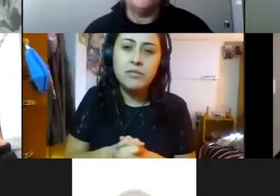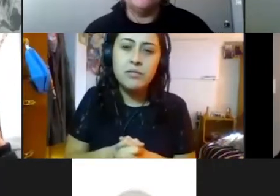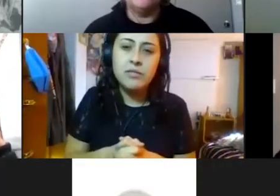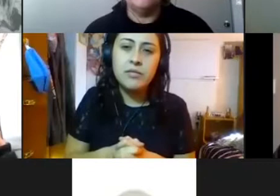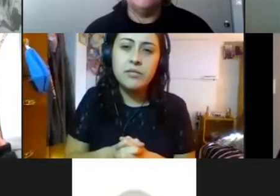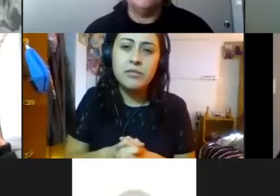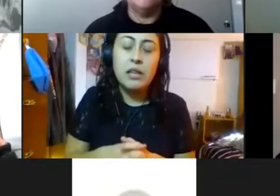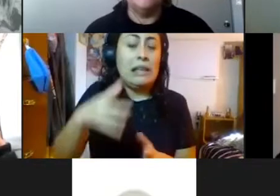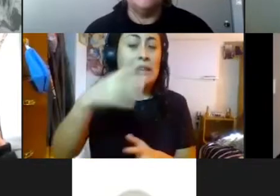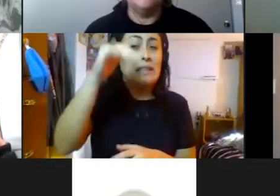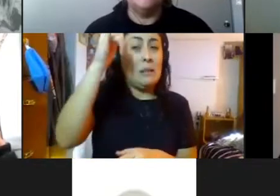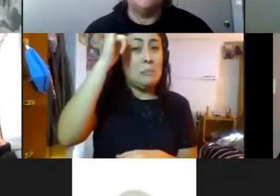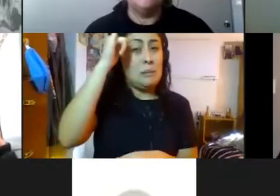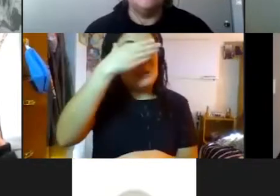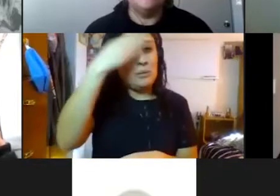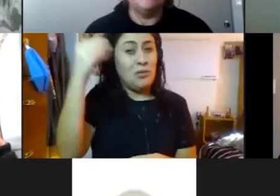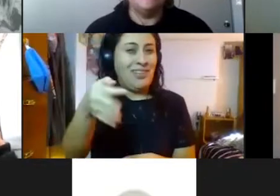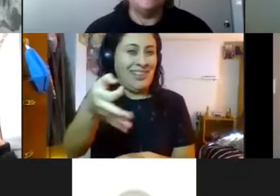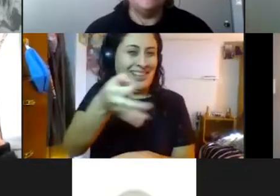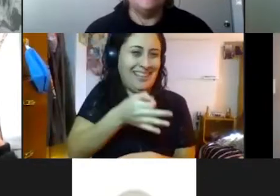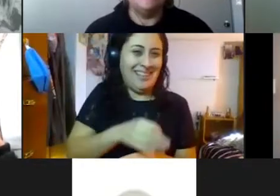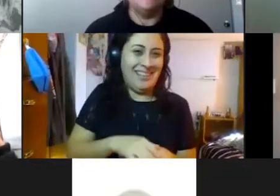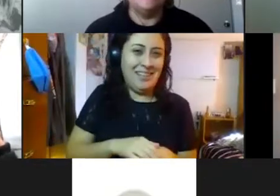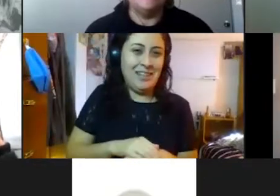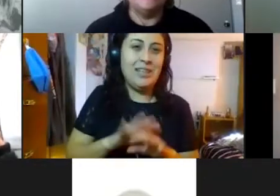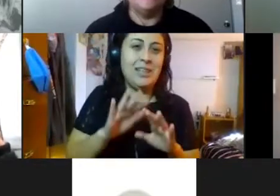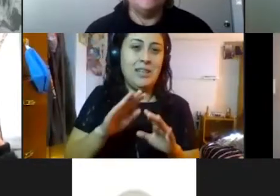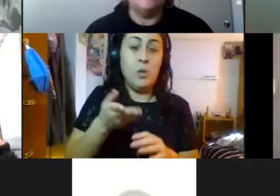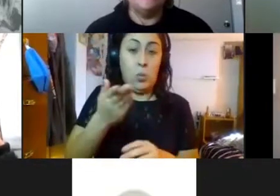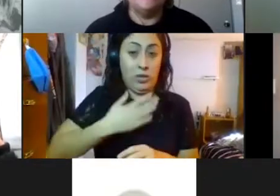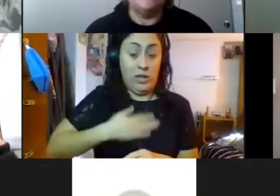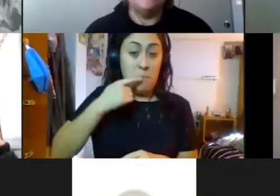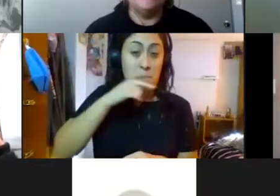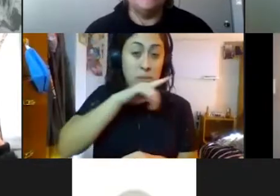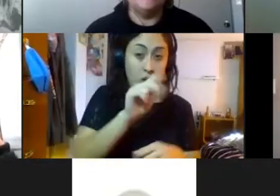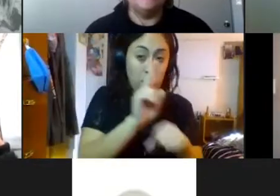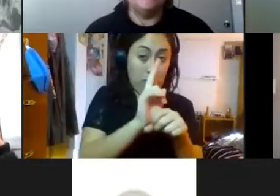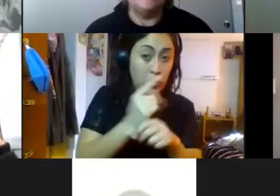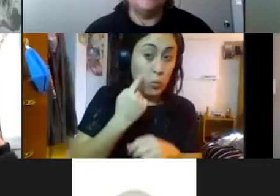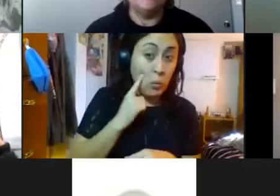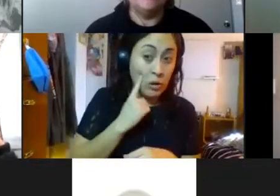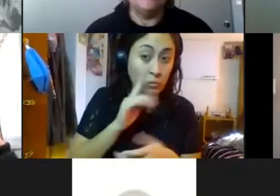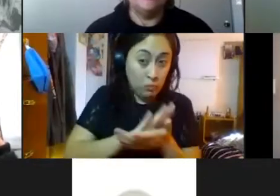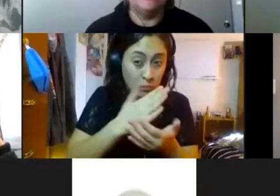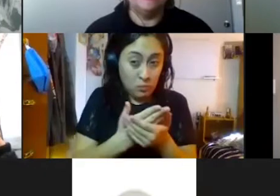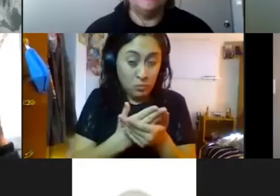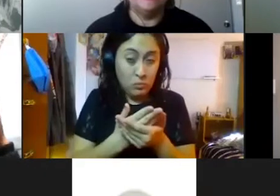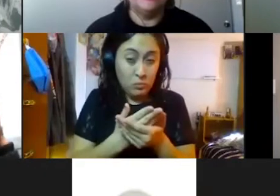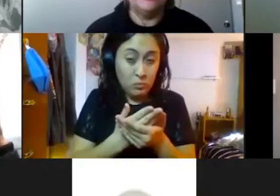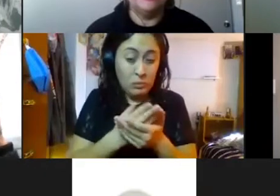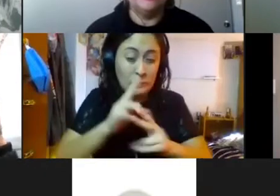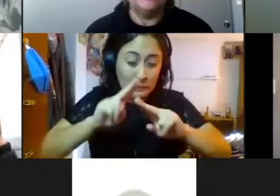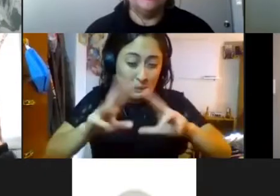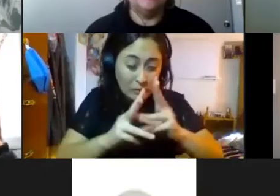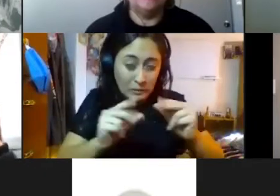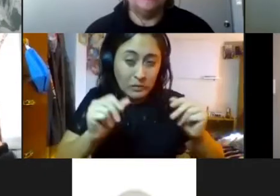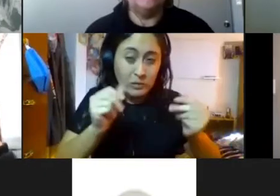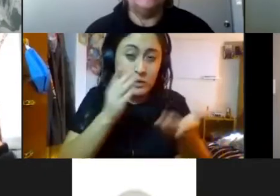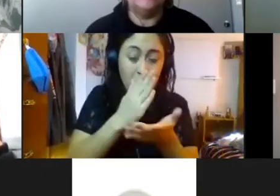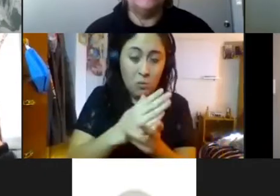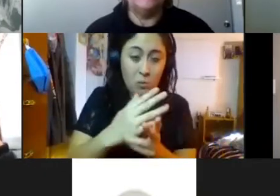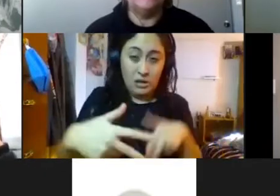Ay, se me olvidó, Nicole, lo siento. ¿usted quiere preguntarle a alguien especial, a Juan Luis, por ejemplo, cómo están resolviendo la educación actualmente